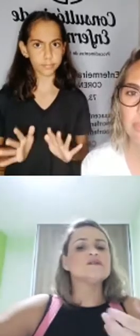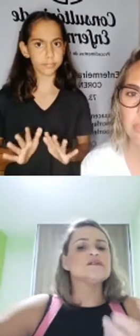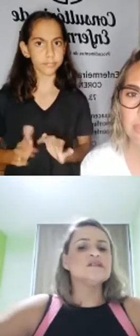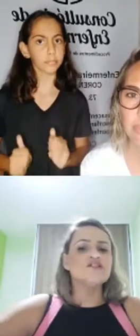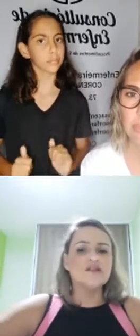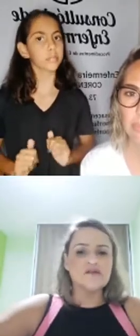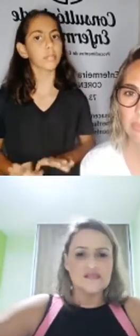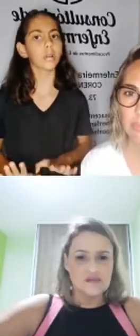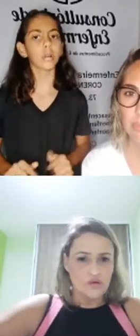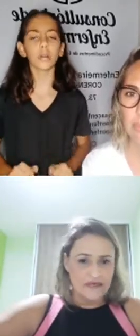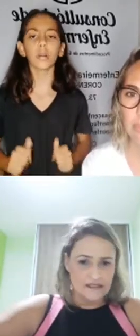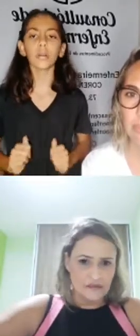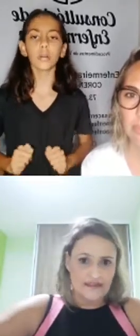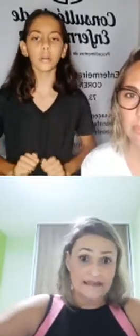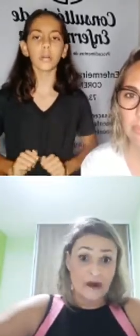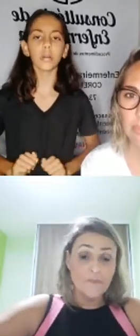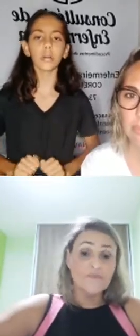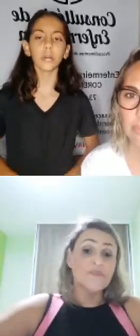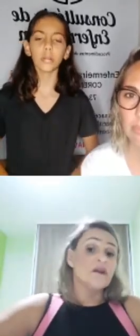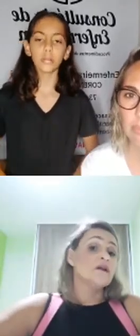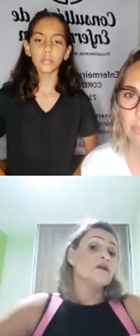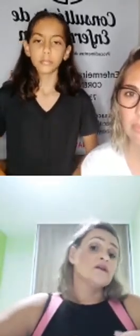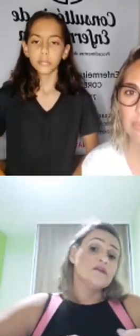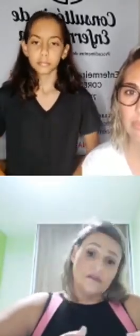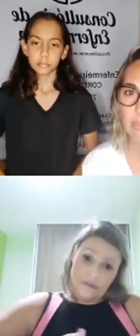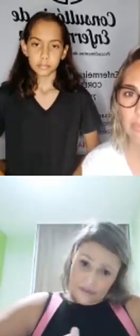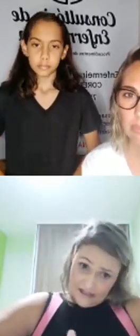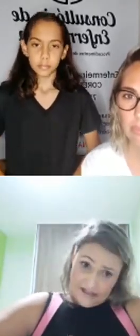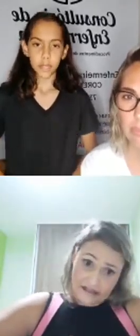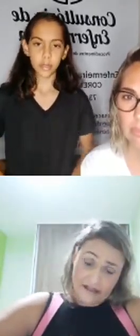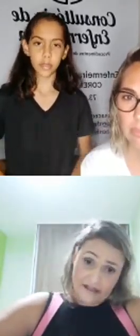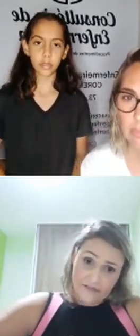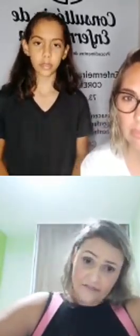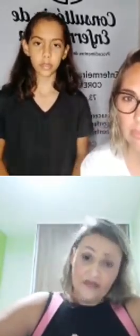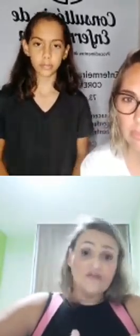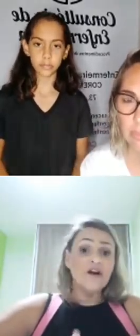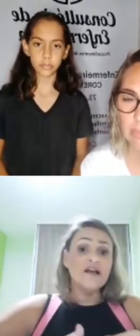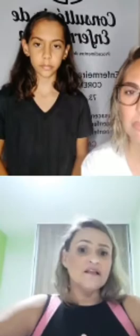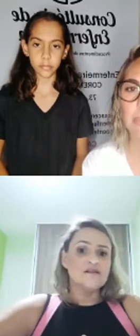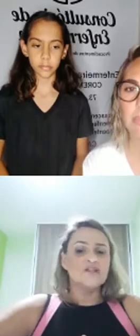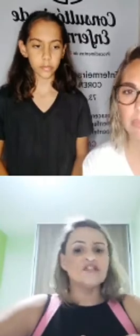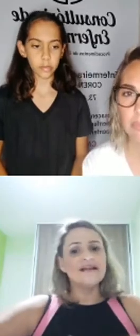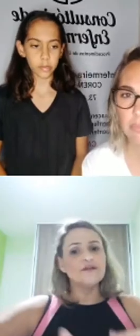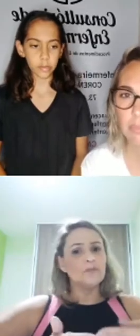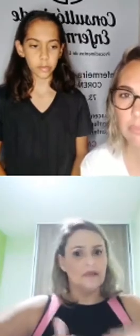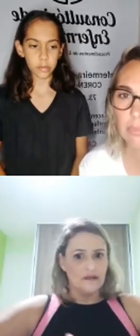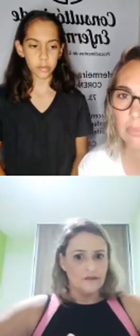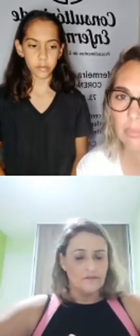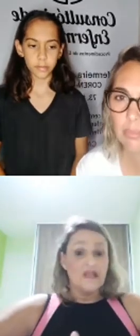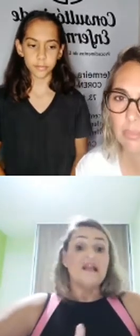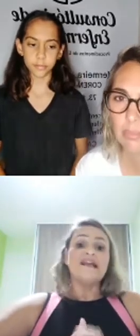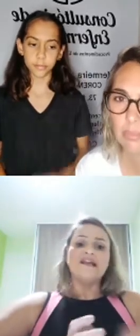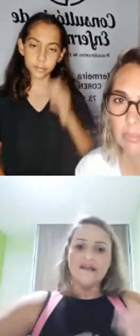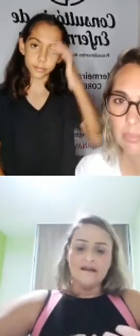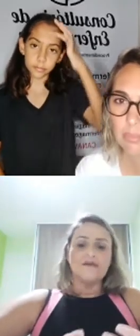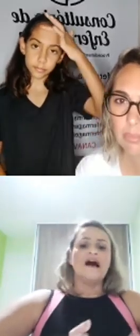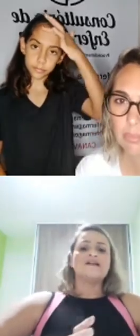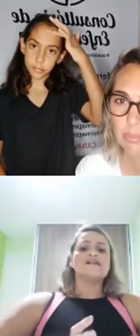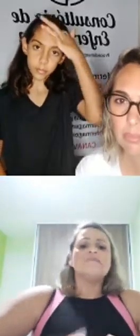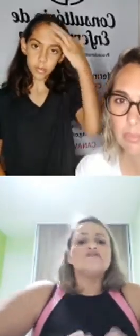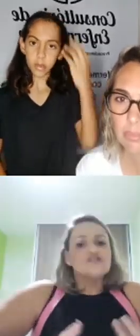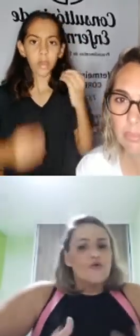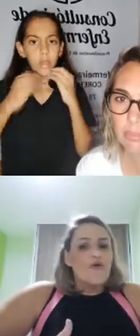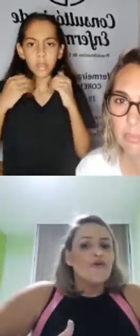materno, se existe risco fetal, cesariana. Fora isso, está tudo bem. E